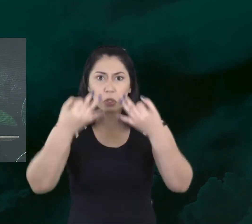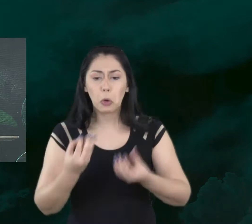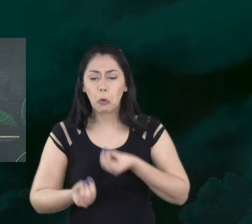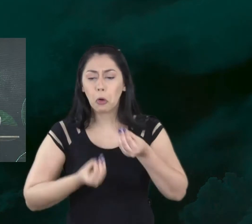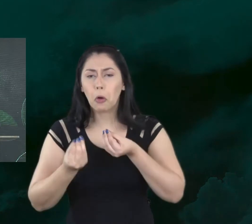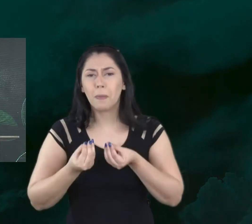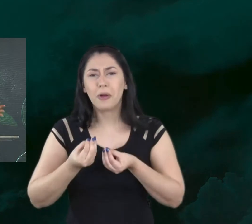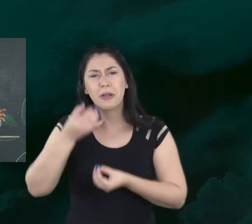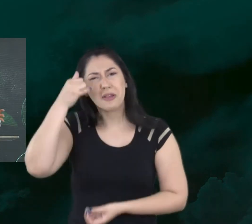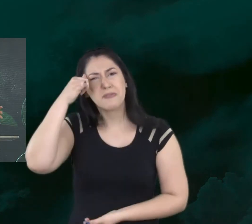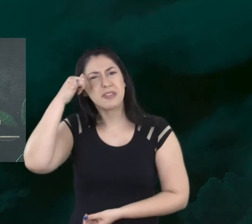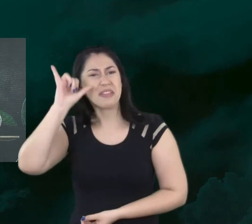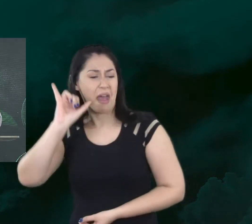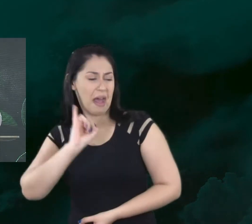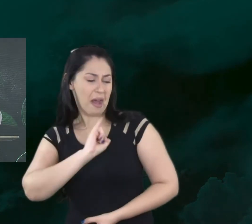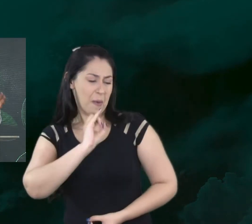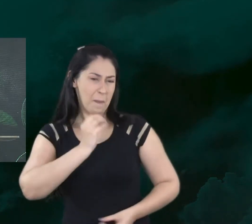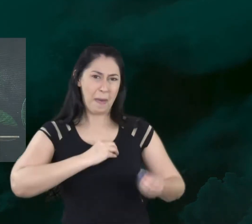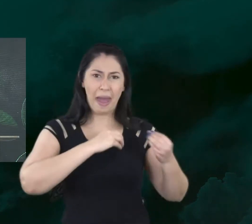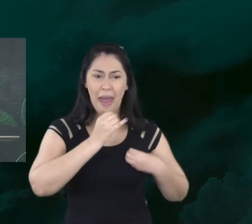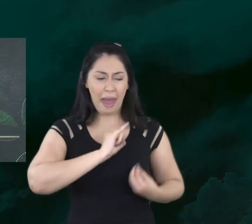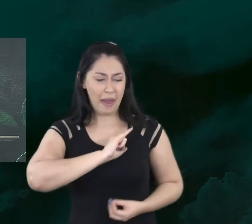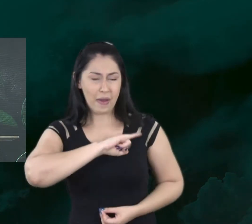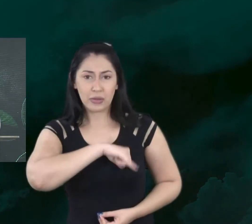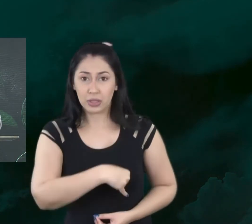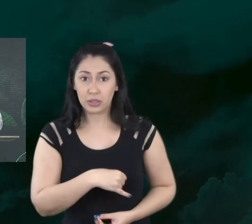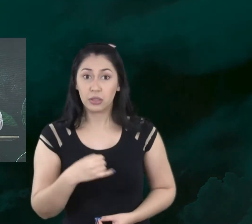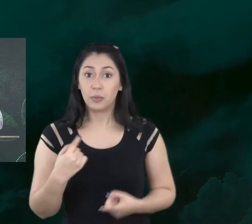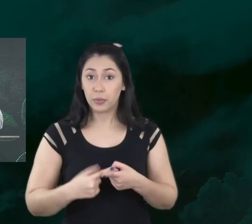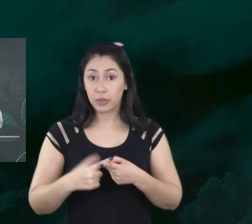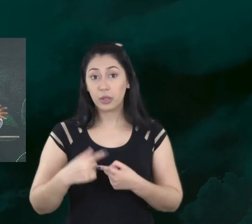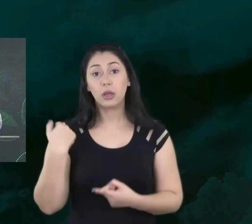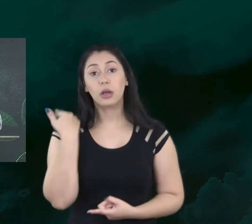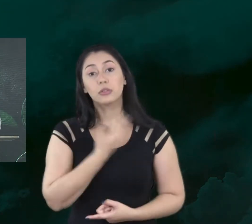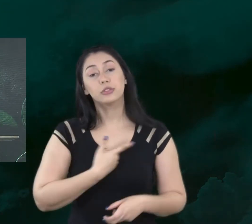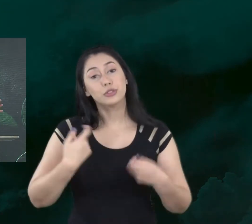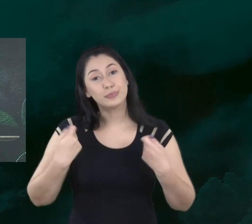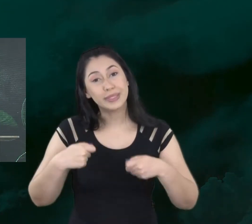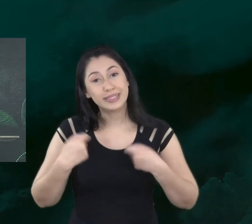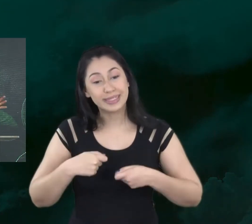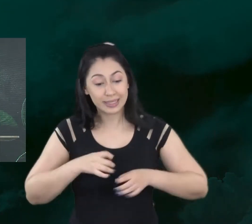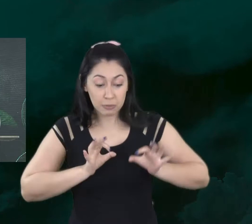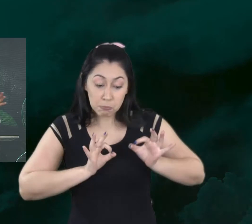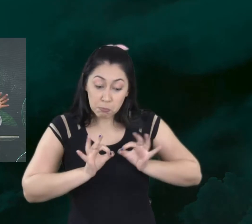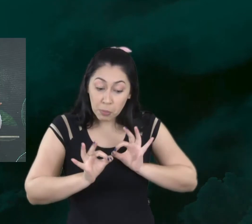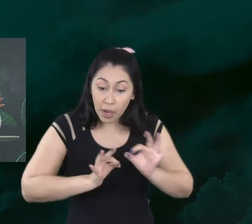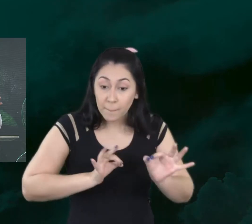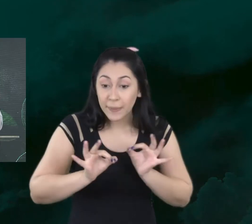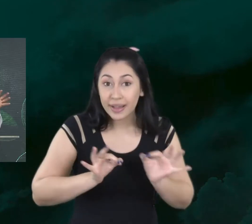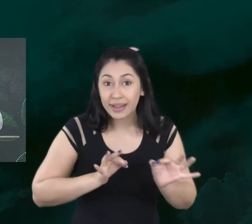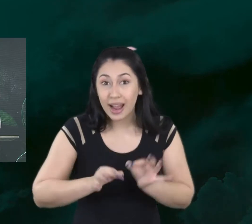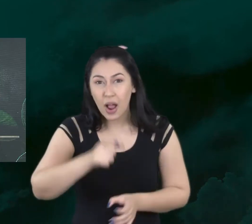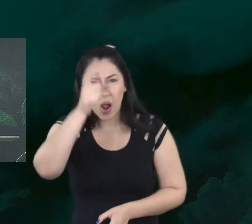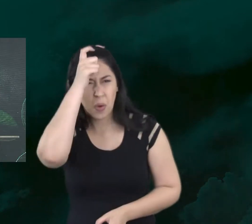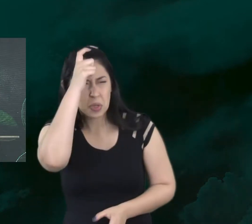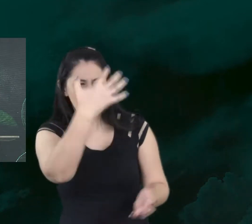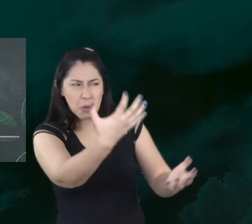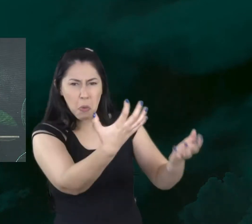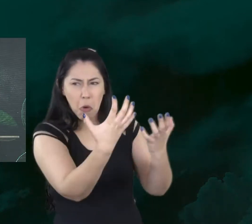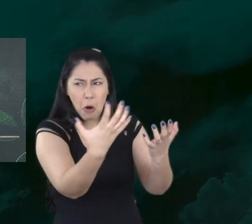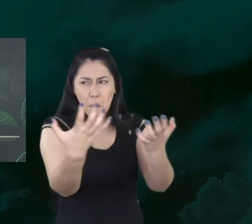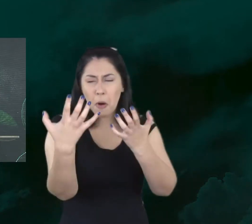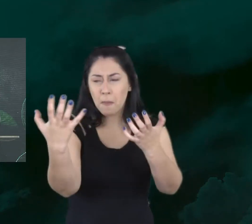precisamos preparar, né, a igreja do Senhor contra todas as coisas que estão tentando nos